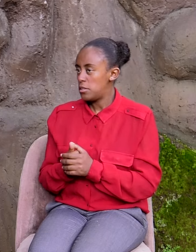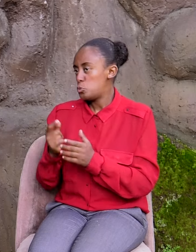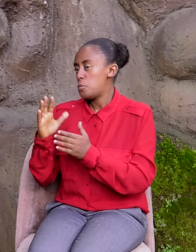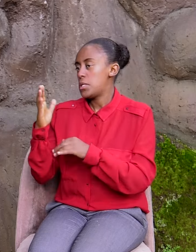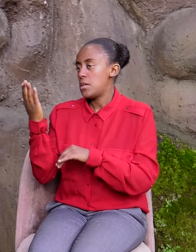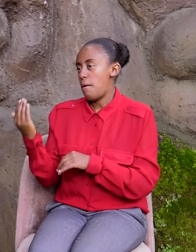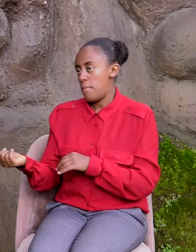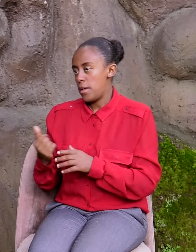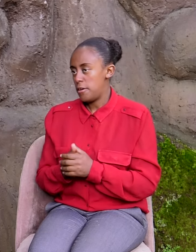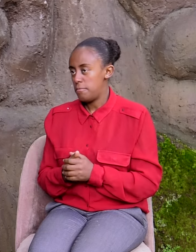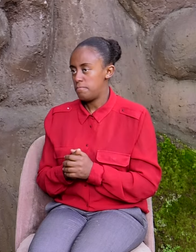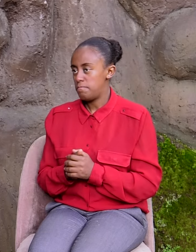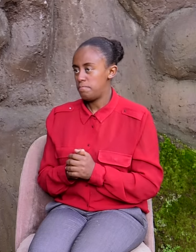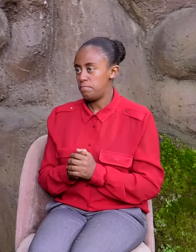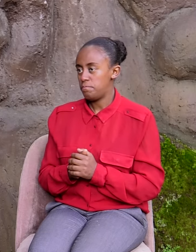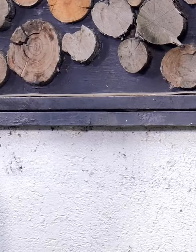ነበረ።